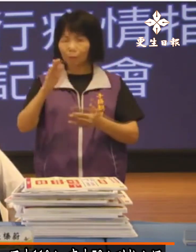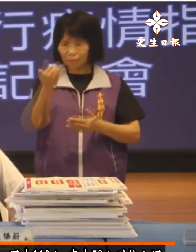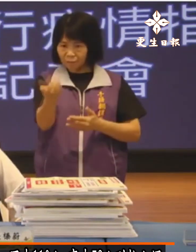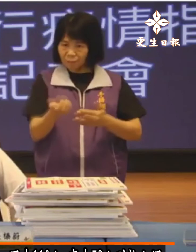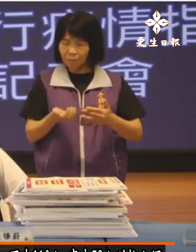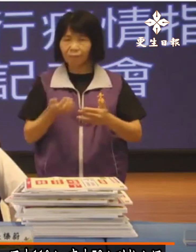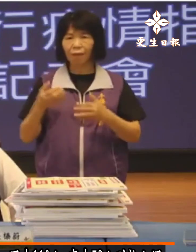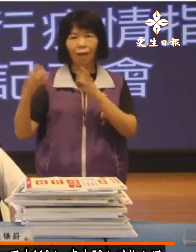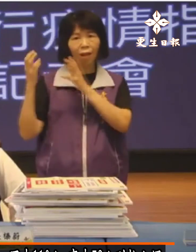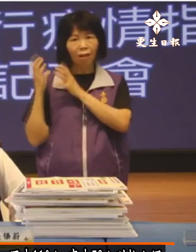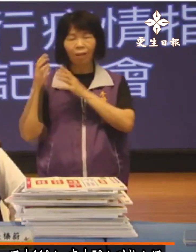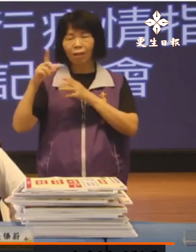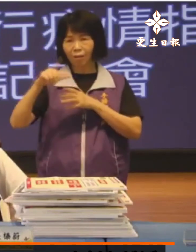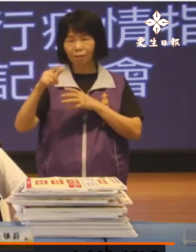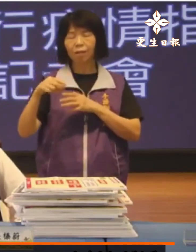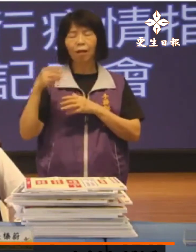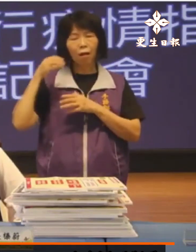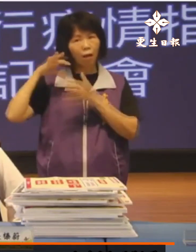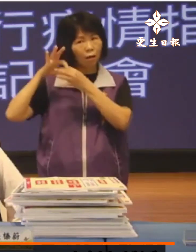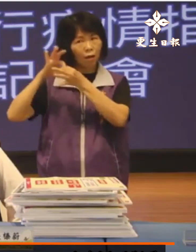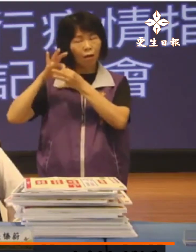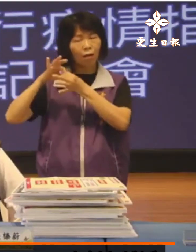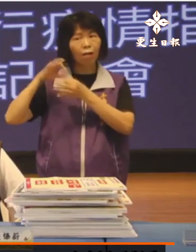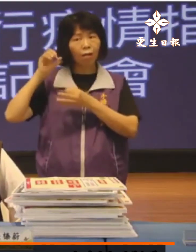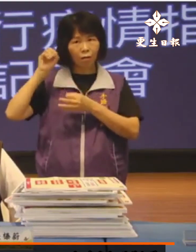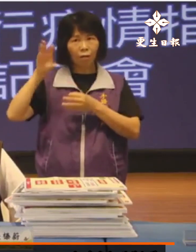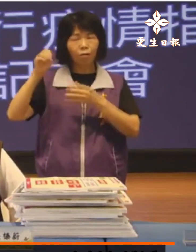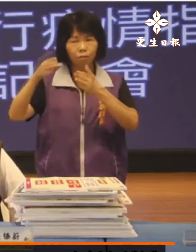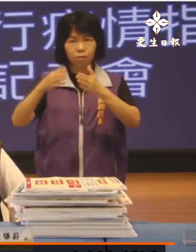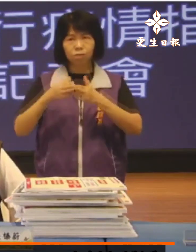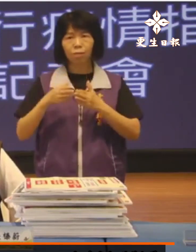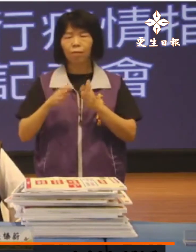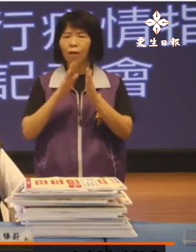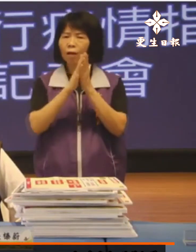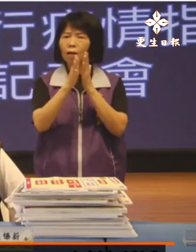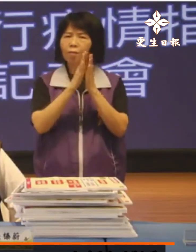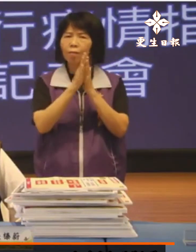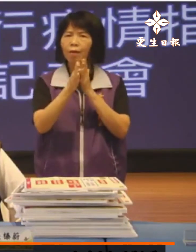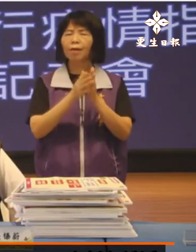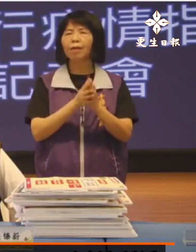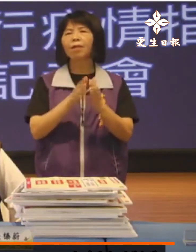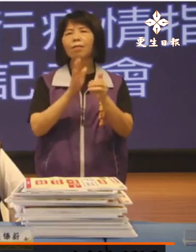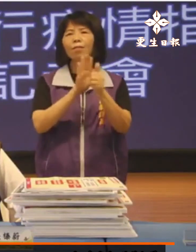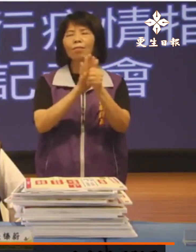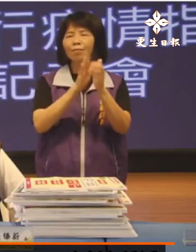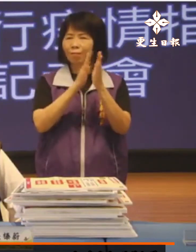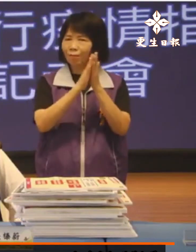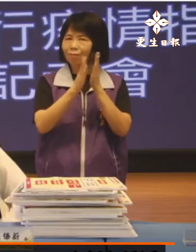们的导师来说明，我想导师也会做很好很好的规划和服务。